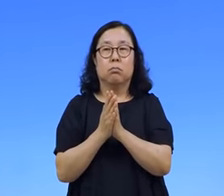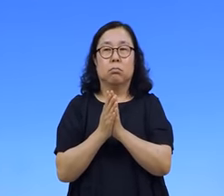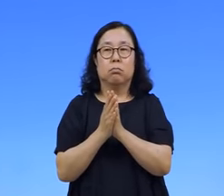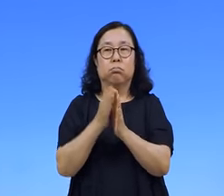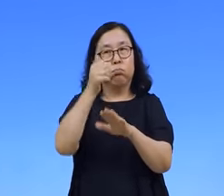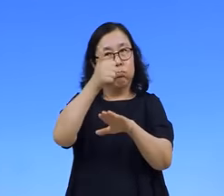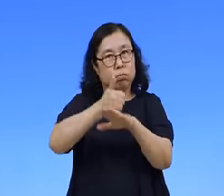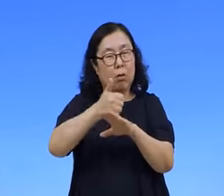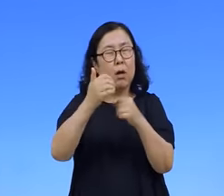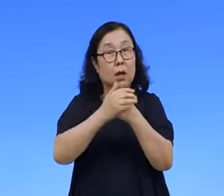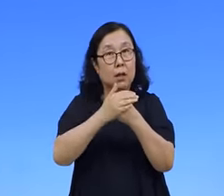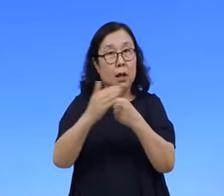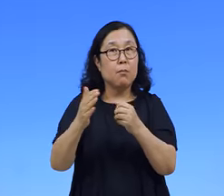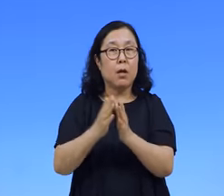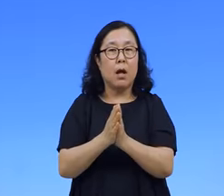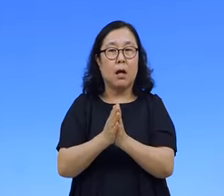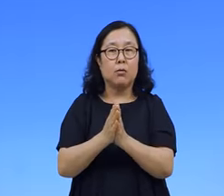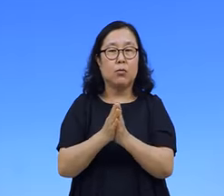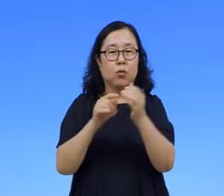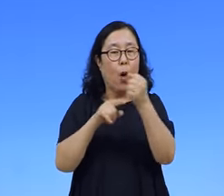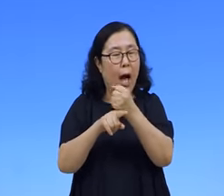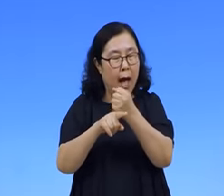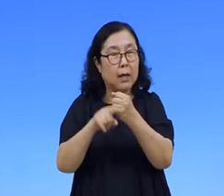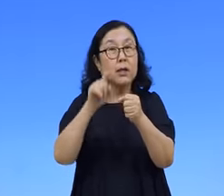추측해서 나오는 이야기랑은 완전히 다른 거 아닙니까?